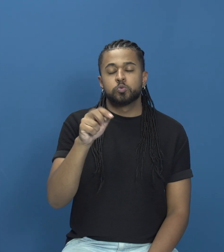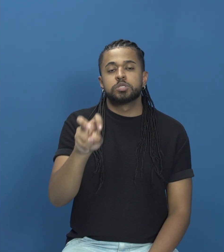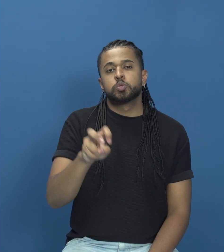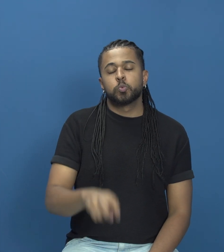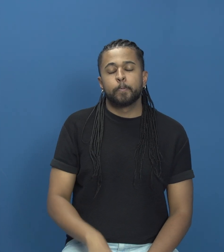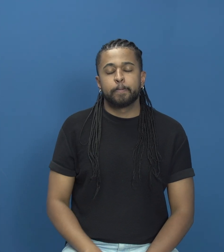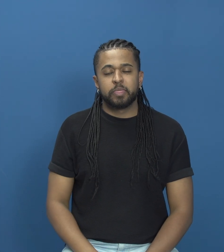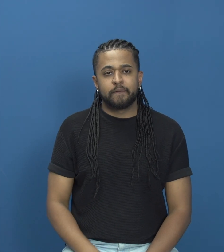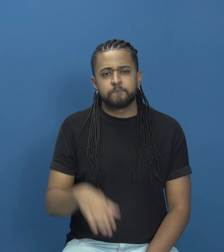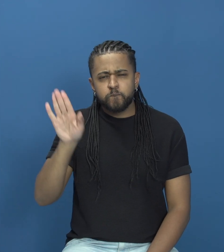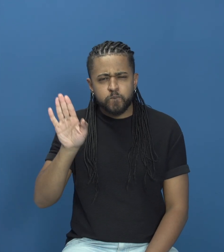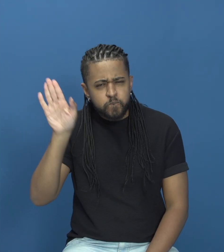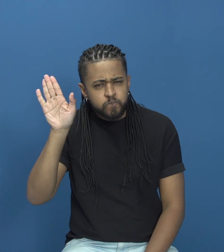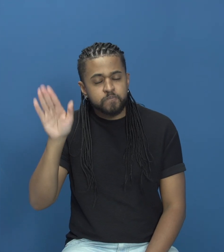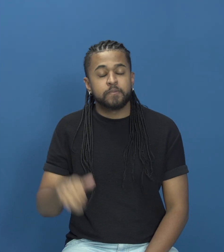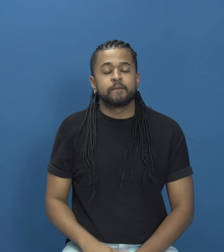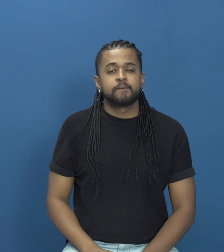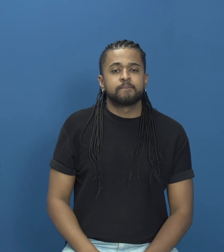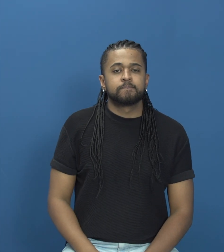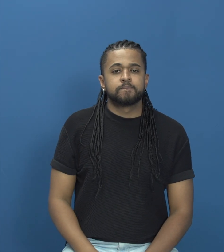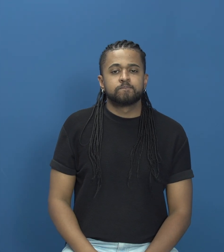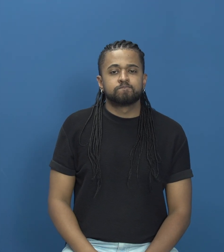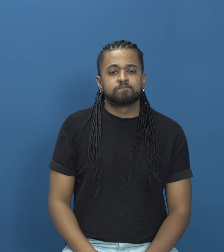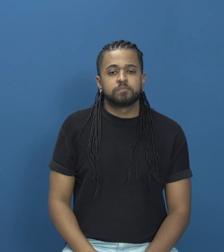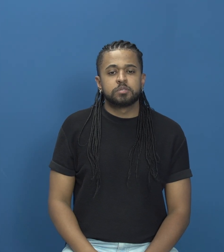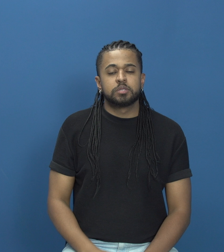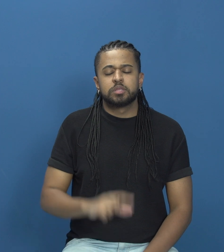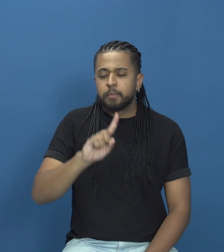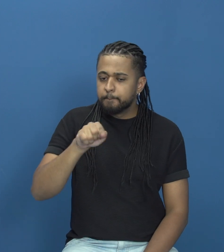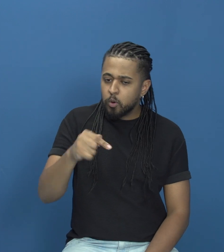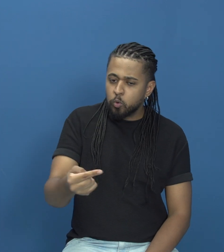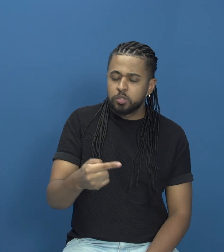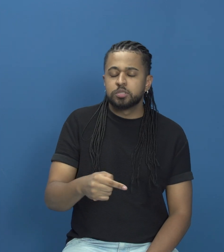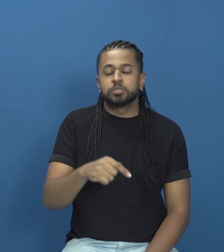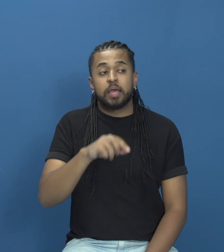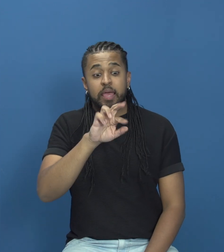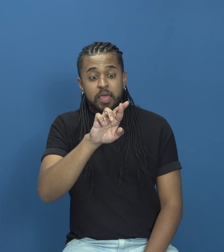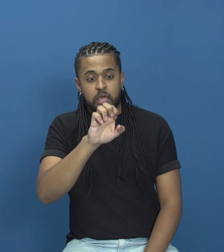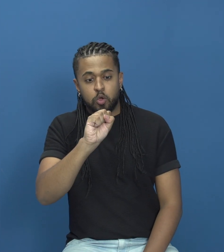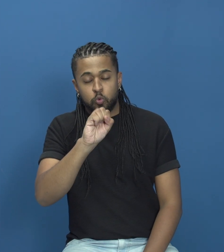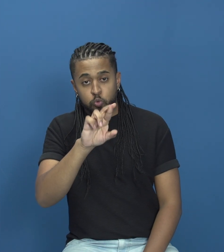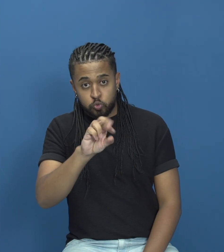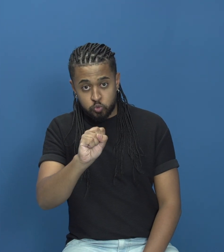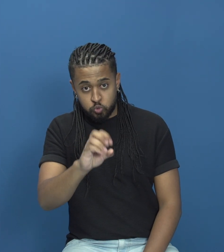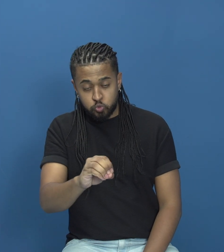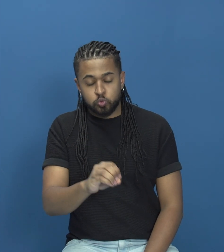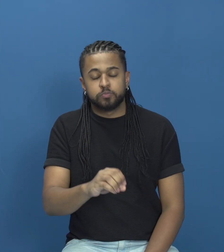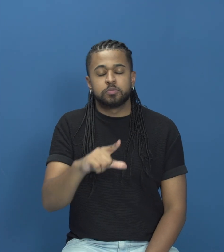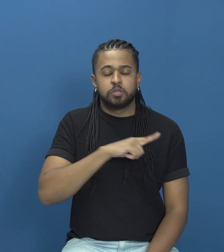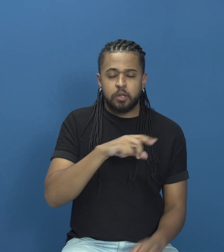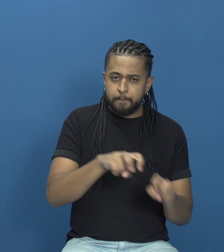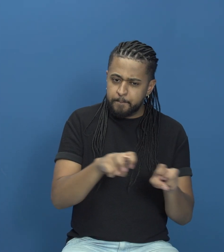12.5. Os candidatos às candidatas que, mesmo após interposição de recursos à